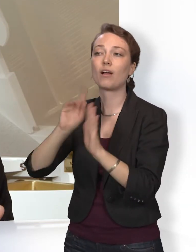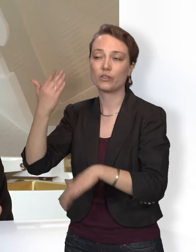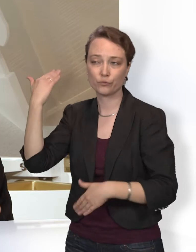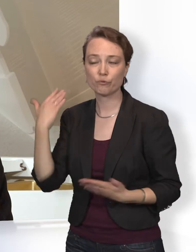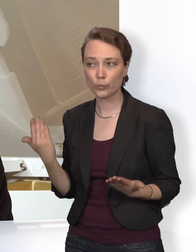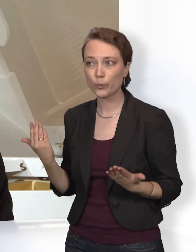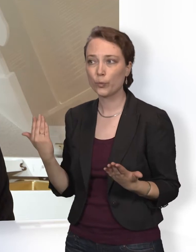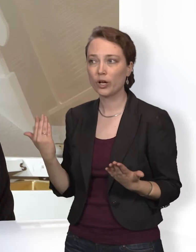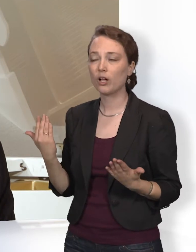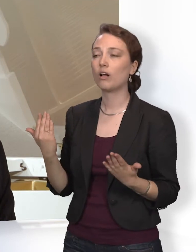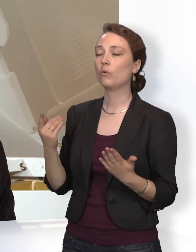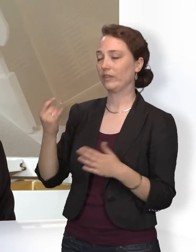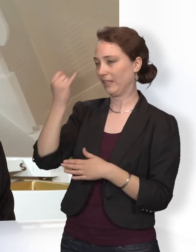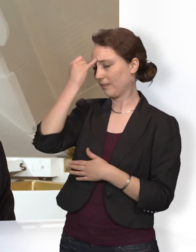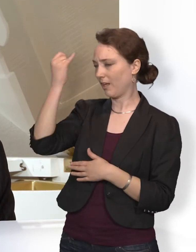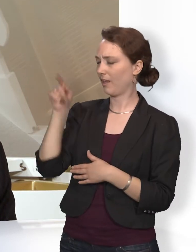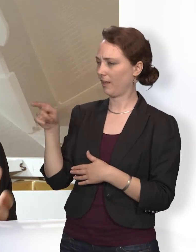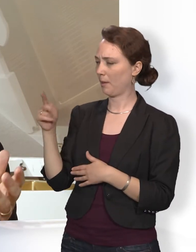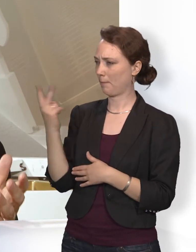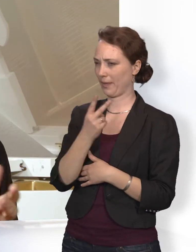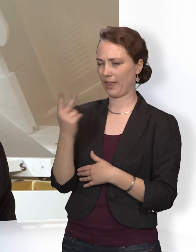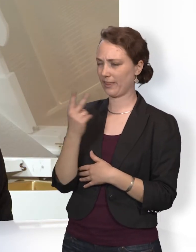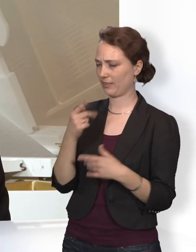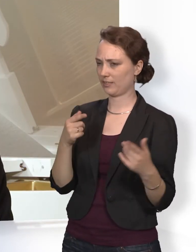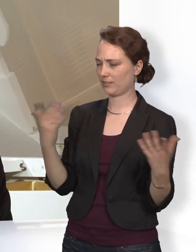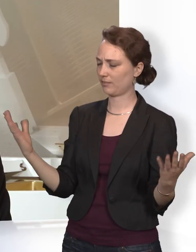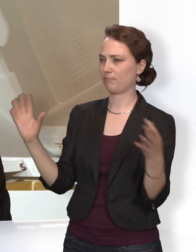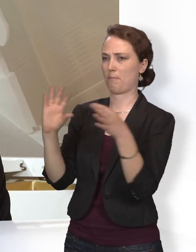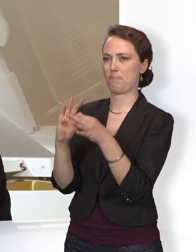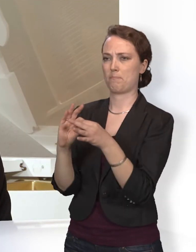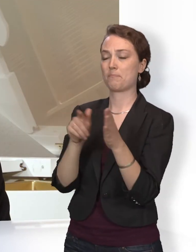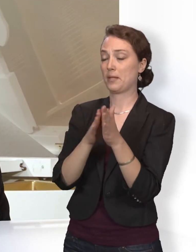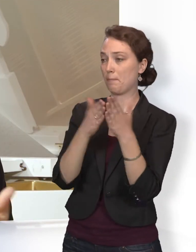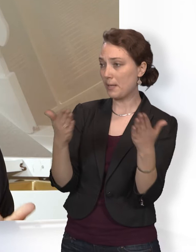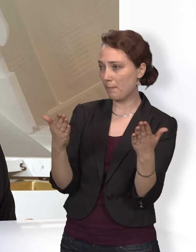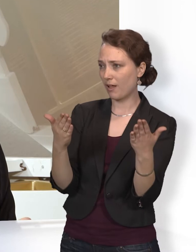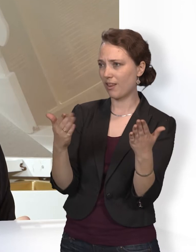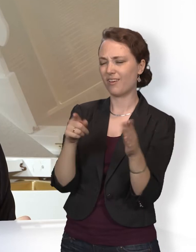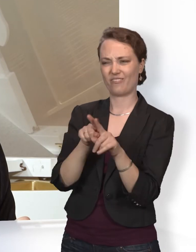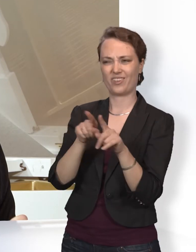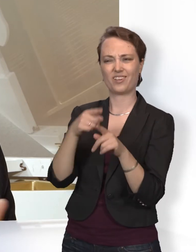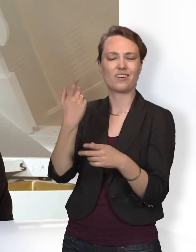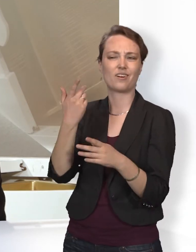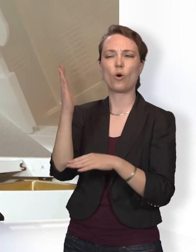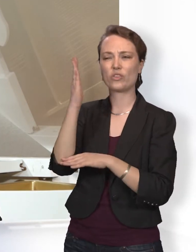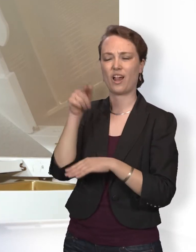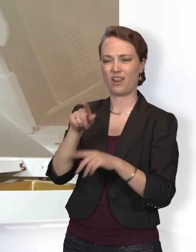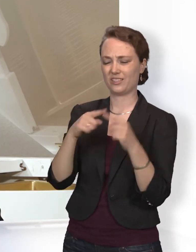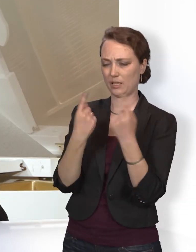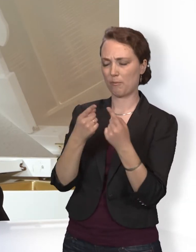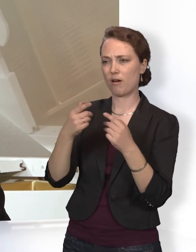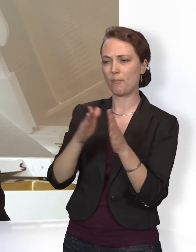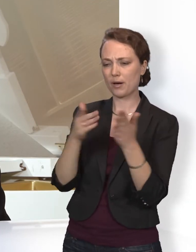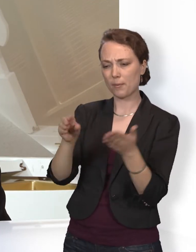Idee, das beides zusammenzubringen, also Bibel, so wie eine Hotelzimmerbibel, in